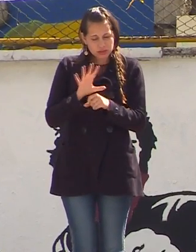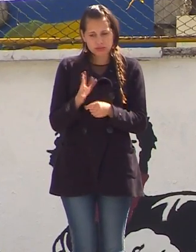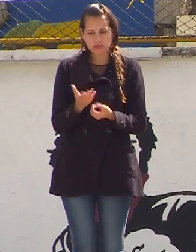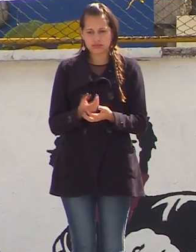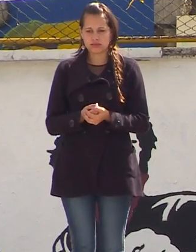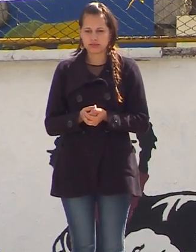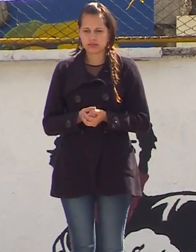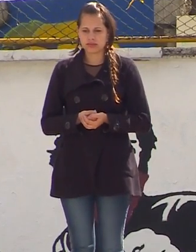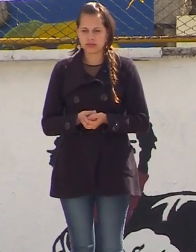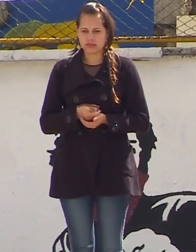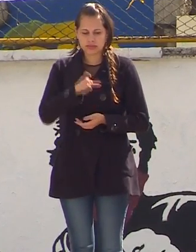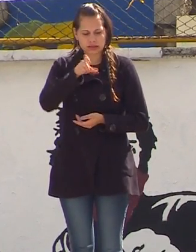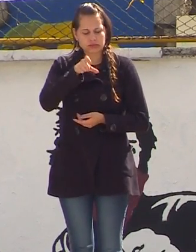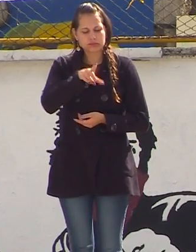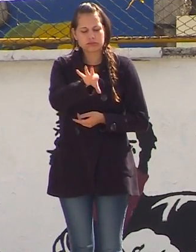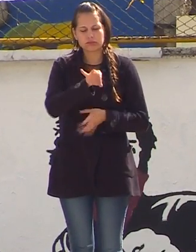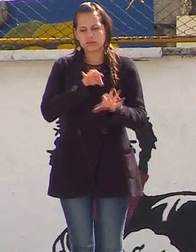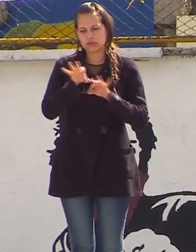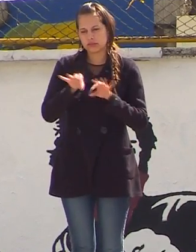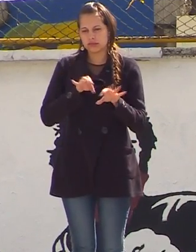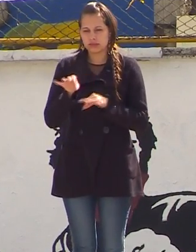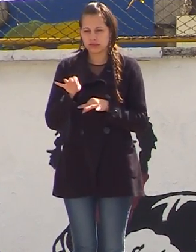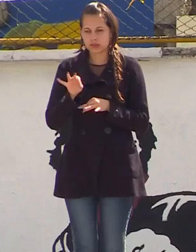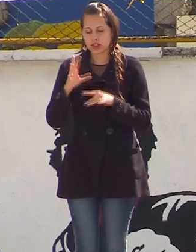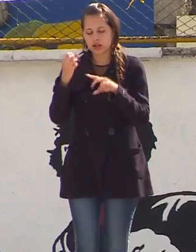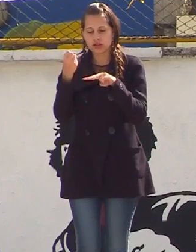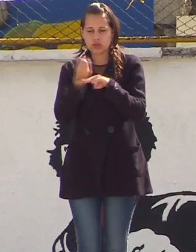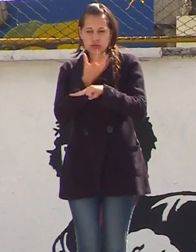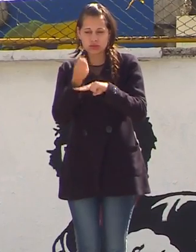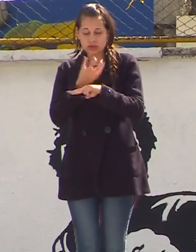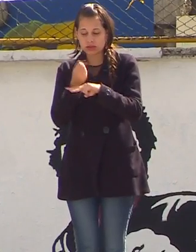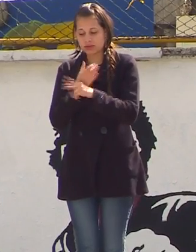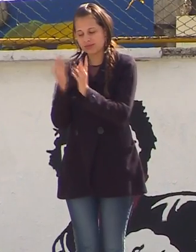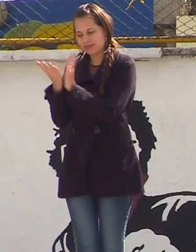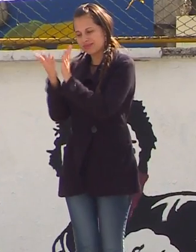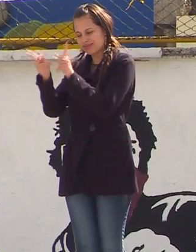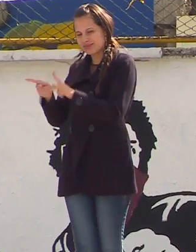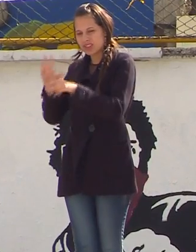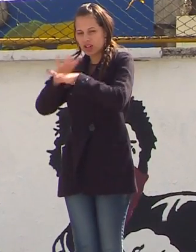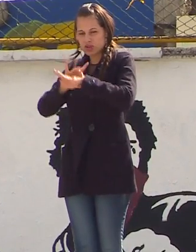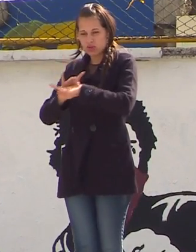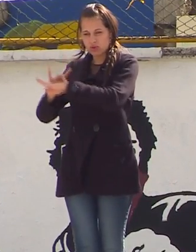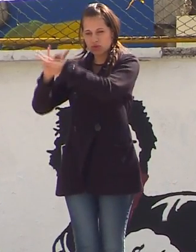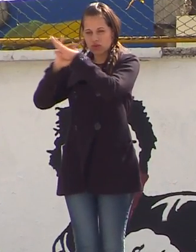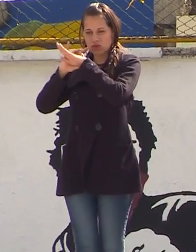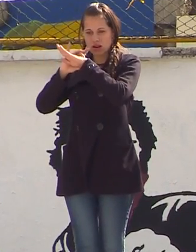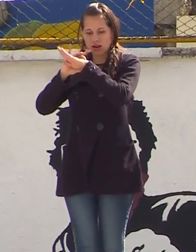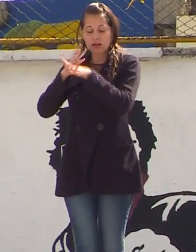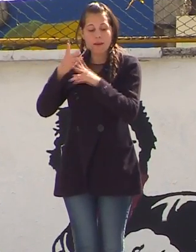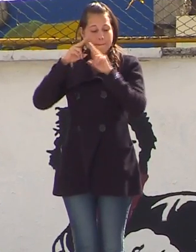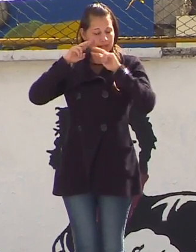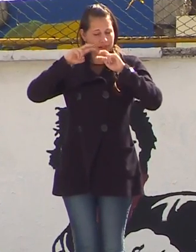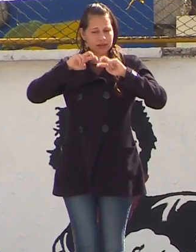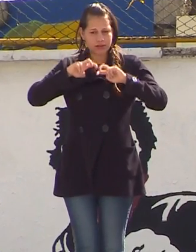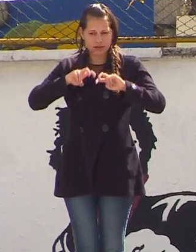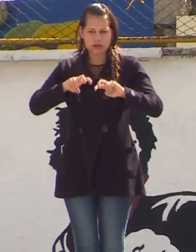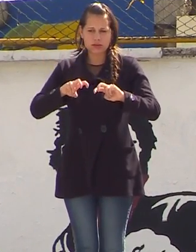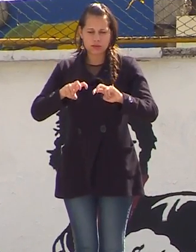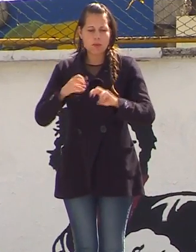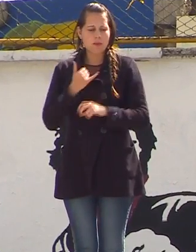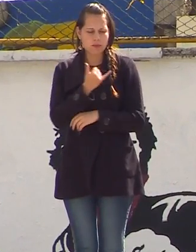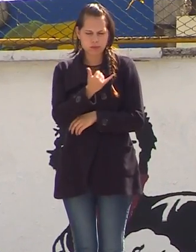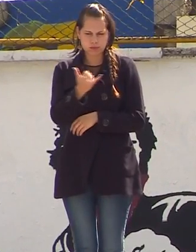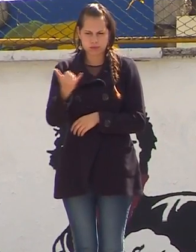adquirirlas. Para docentes y estudiantes del doctorado y para investigación,